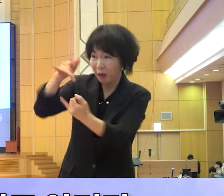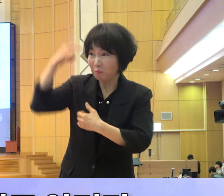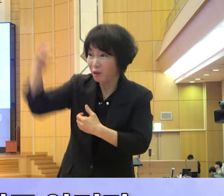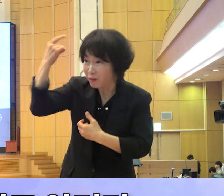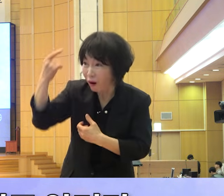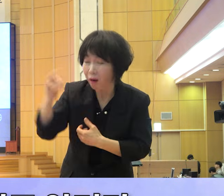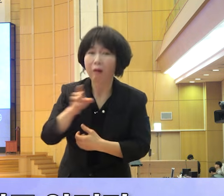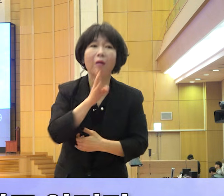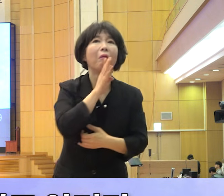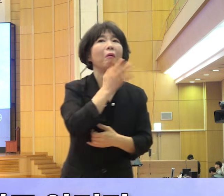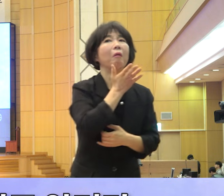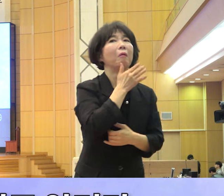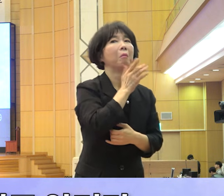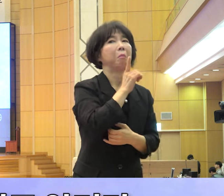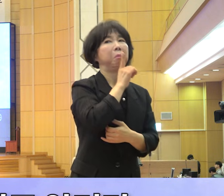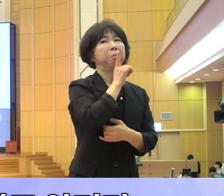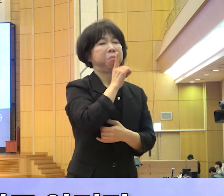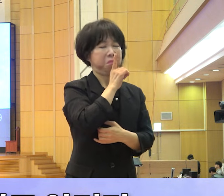오늘날도